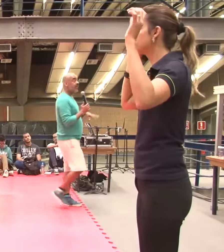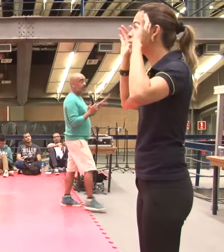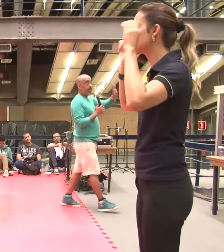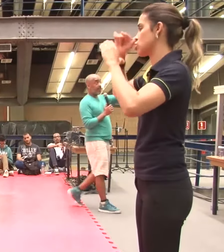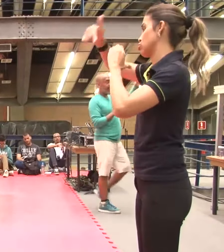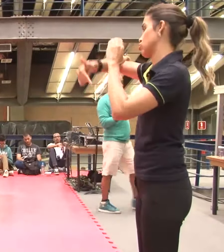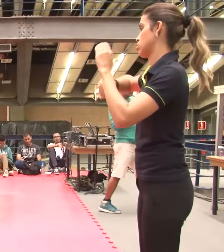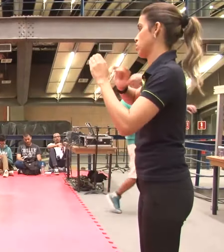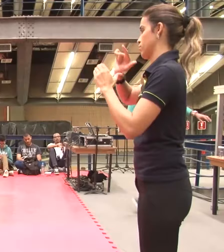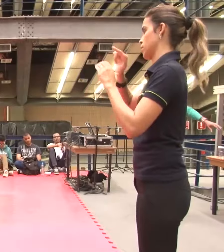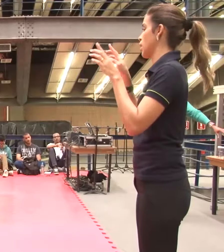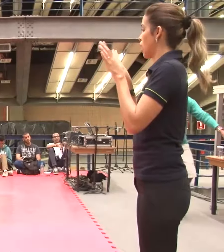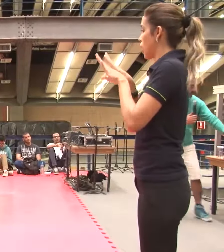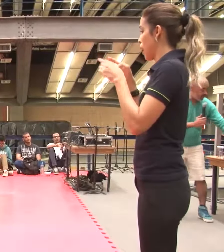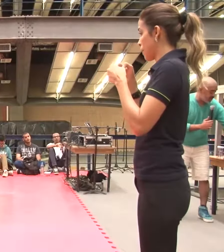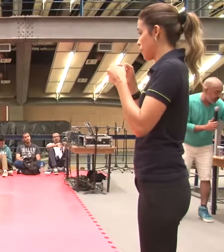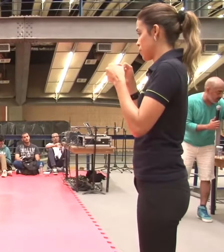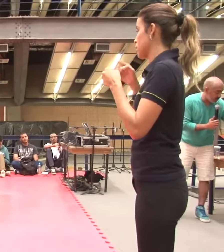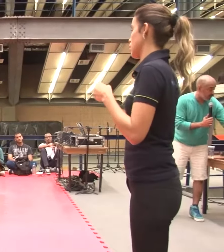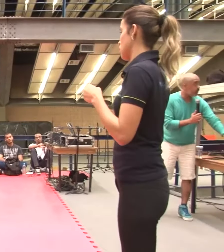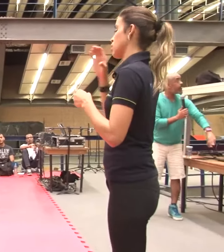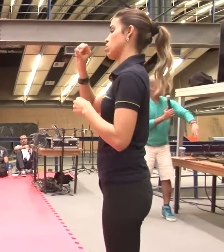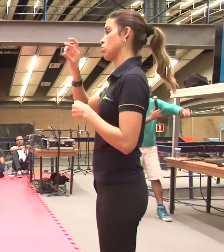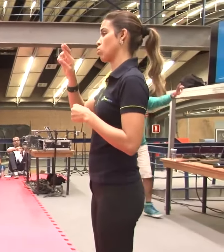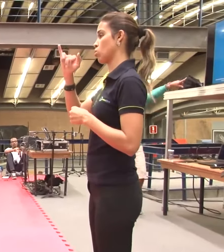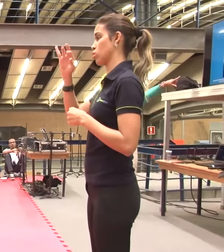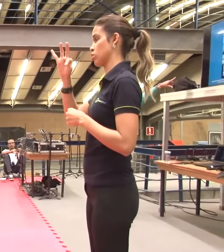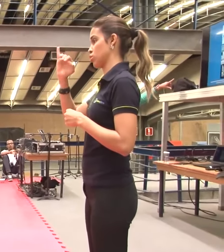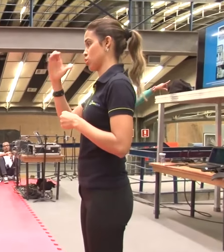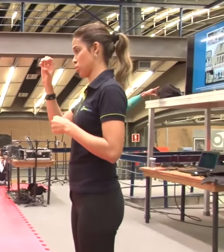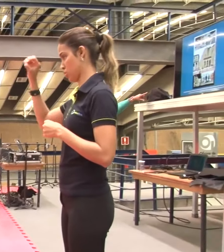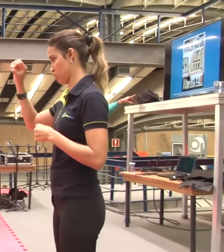geografia também, porque tem tudo a ver com a questão do cortiço.